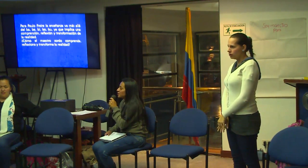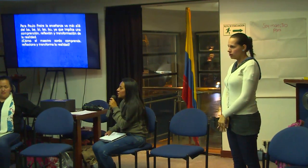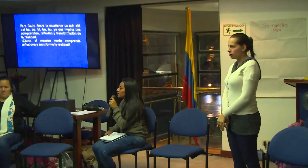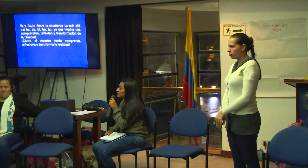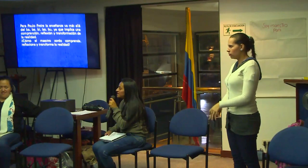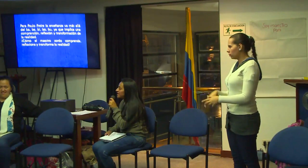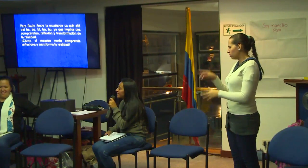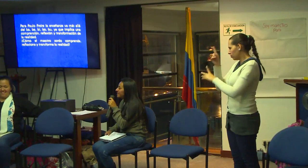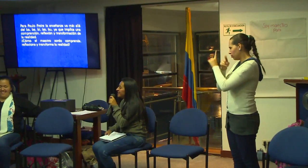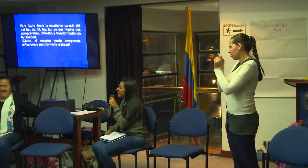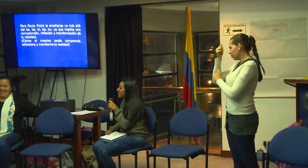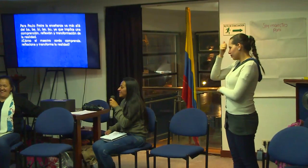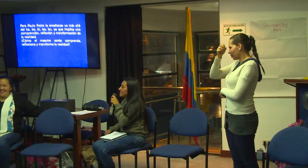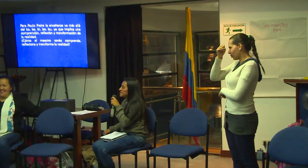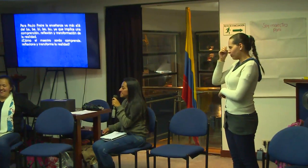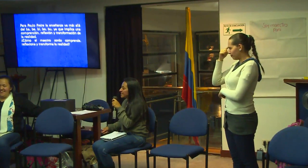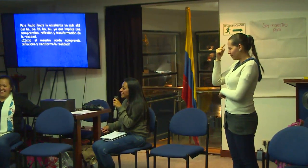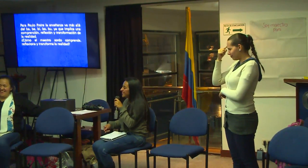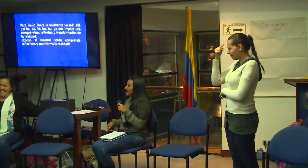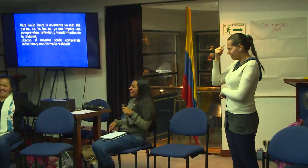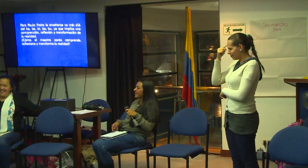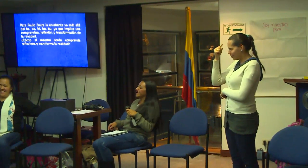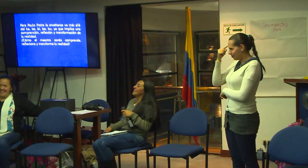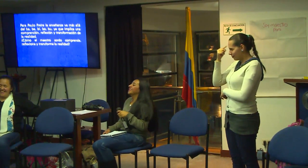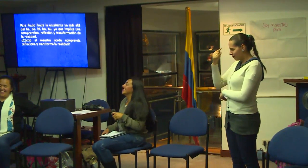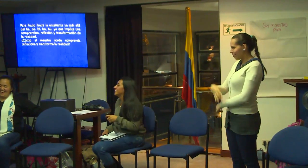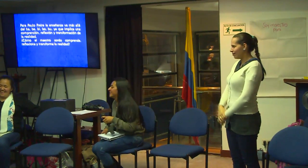Piense, profe Omar, piensa. Está pensativo.